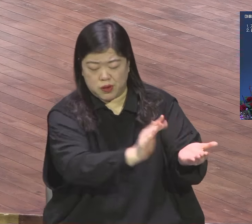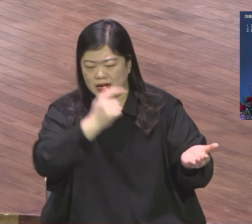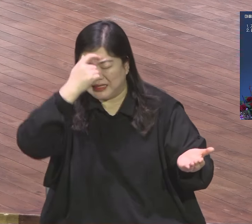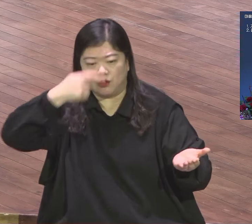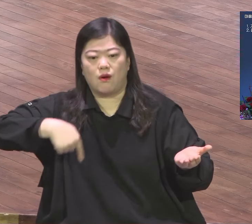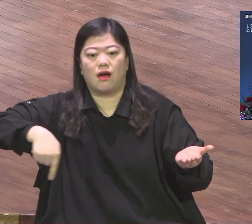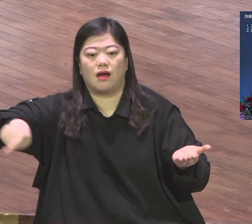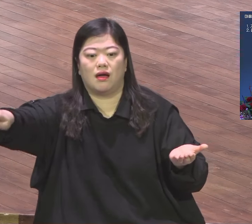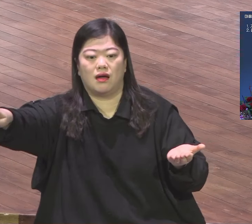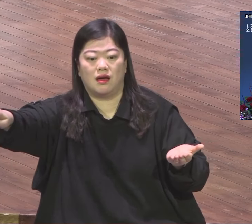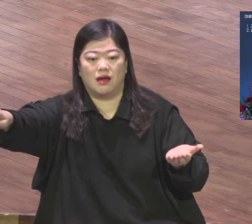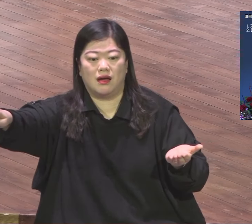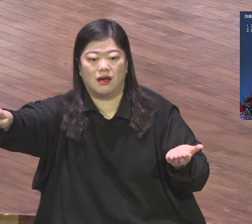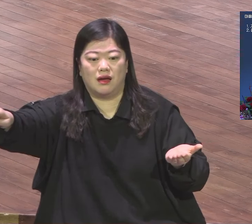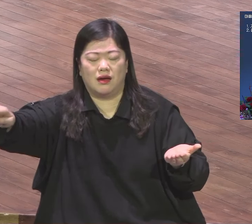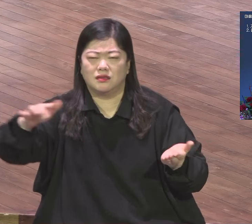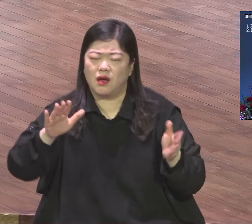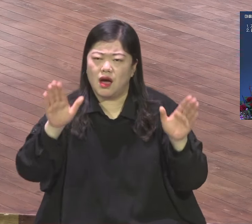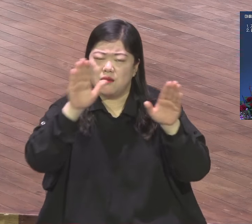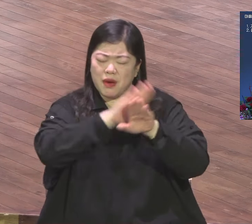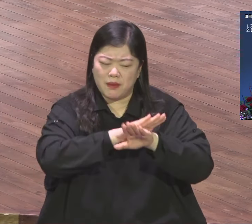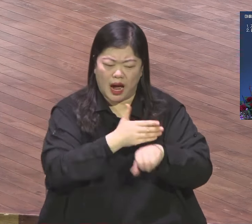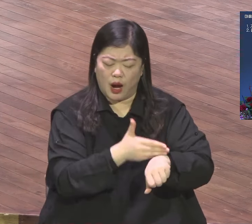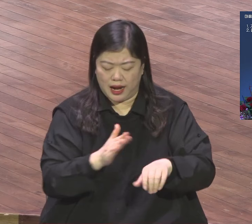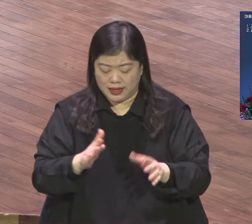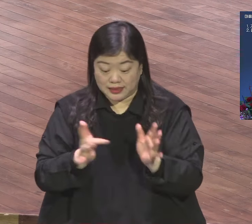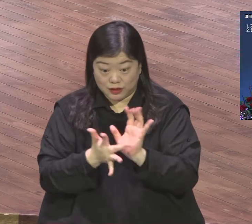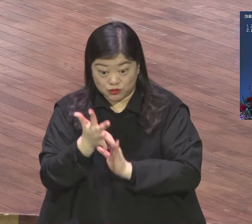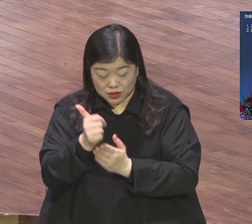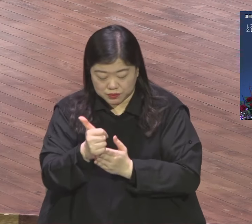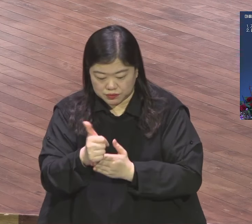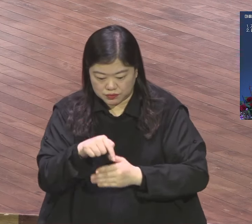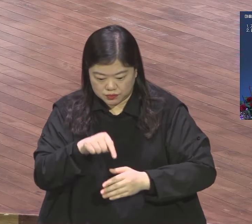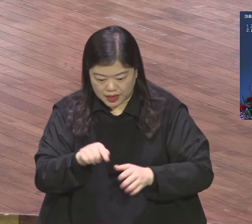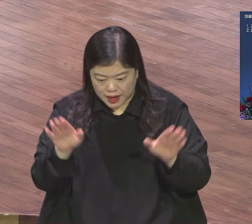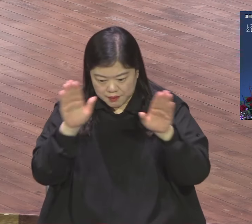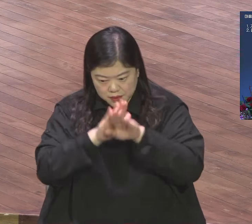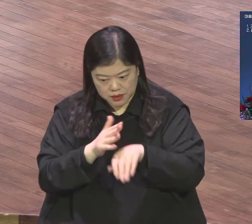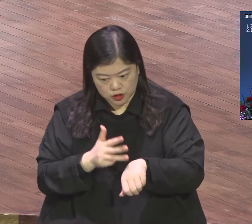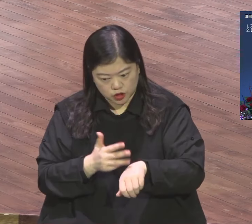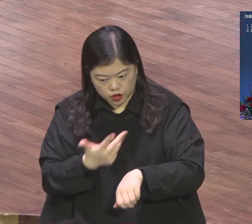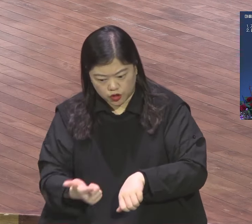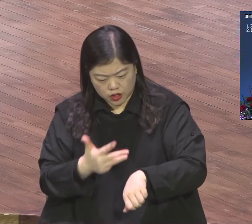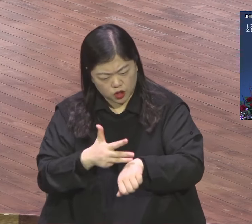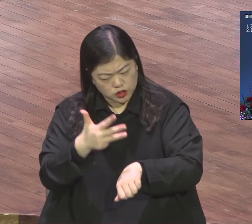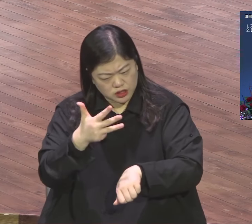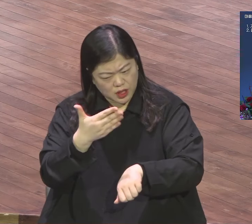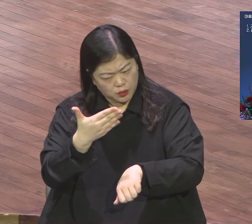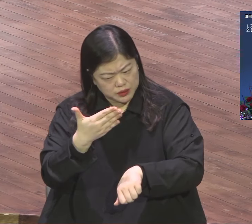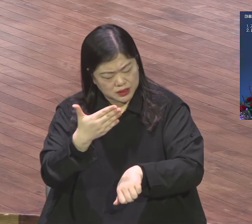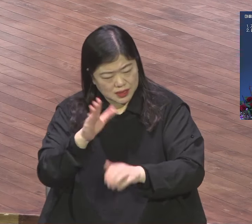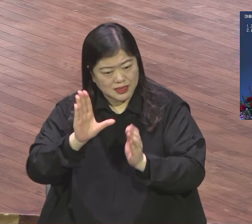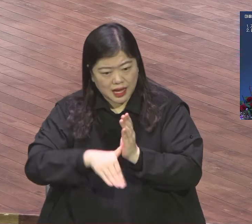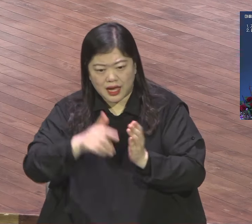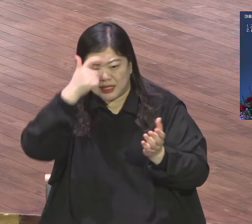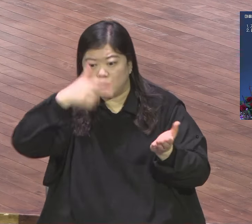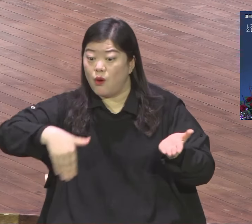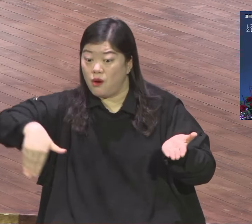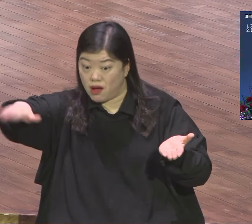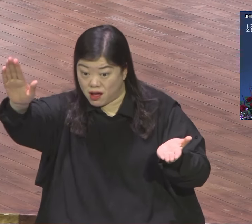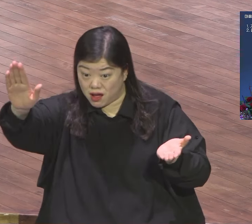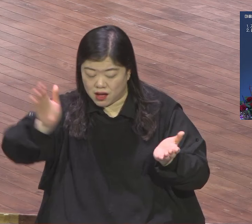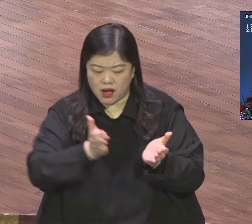물에 6시간 동안 사투를 벌리고 있는 겁니다. 지금 갈릴리 바다에서 사투를 벌려 갈릴리 바다는 폭이